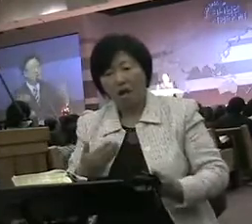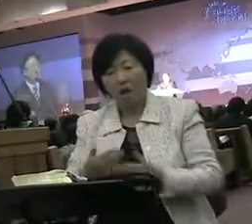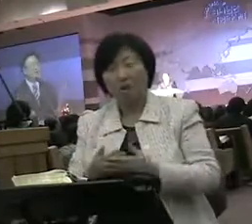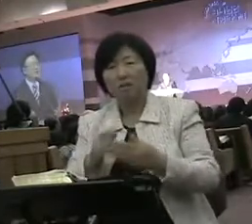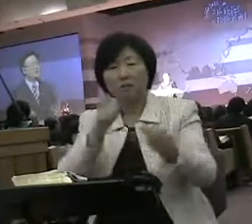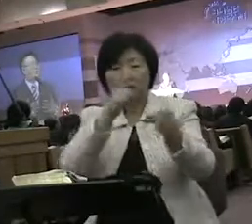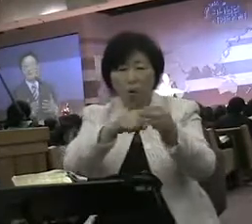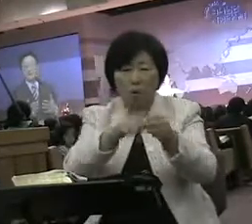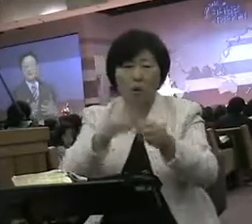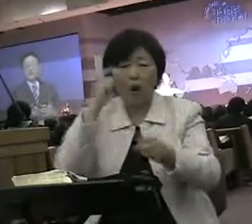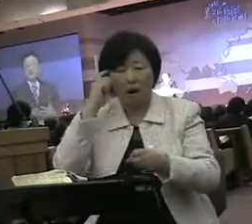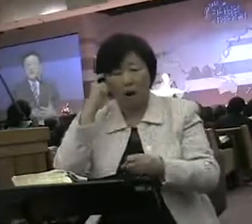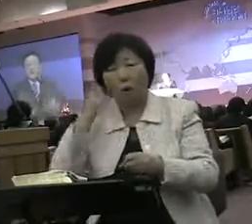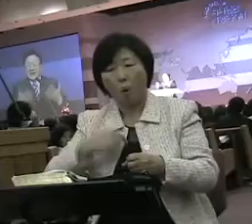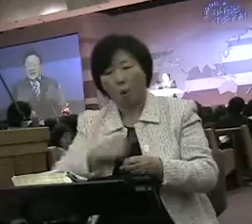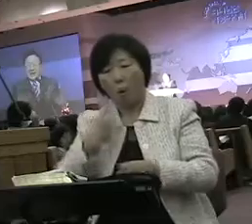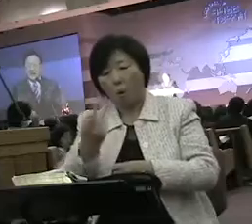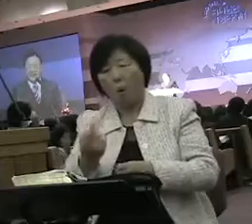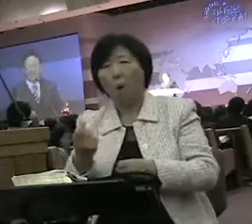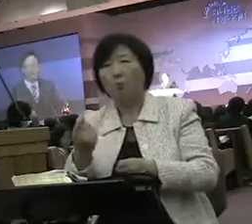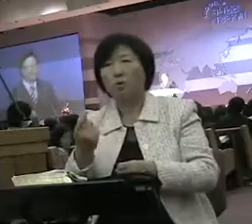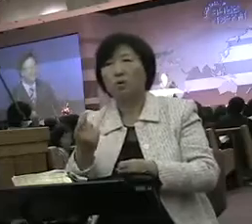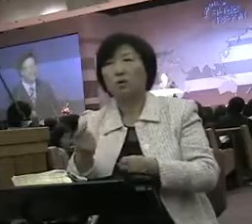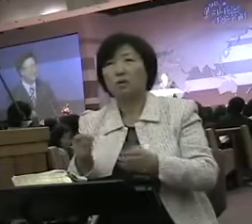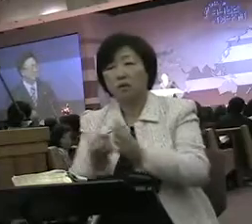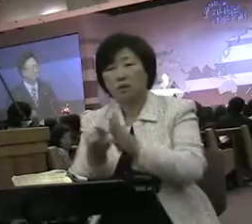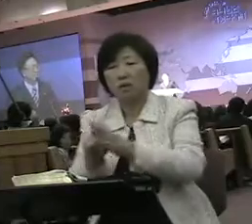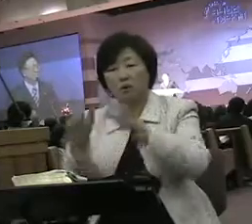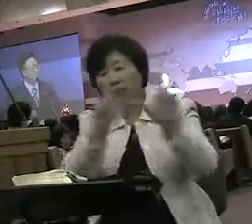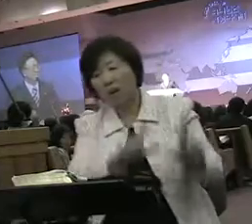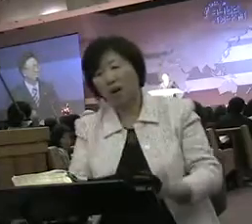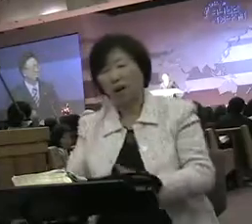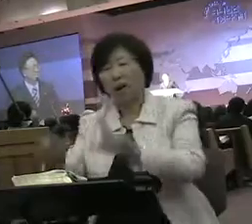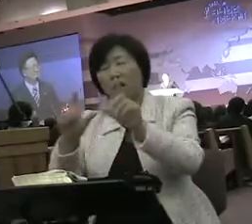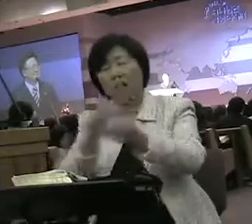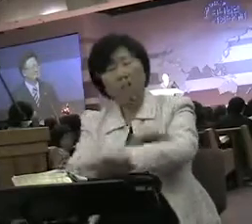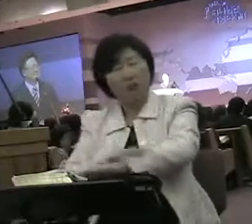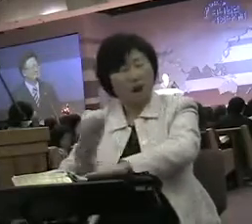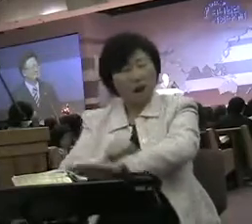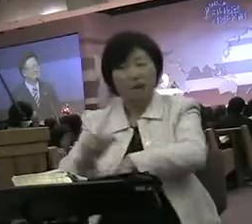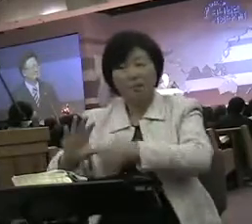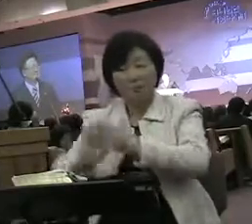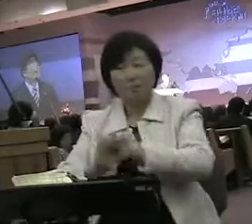혼자 신앙생활 잘하면 그것이 다인 양 만족하고 살지 않습니다.